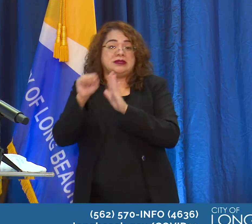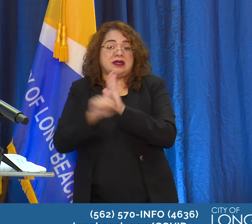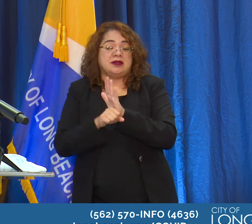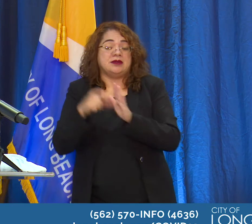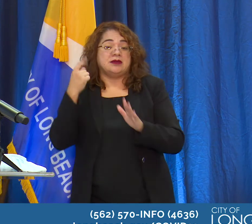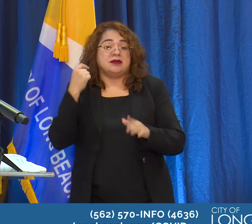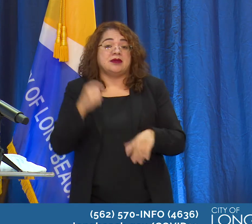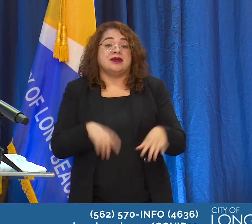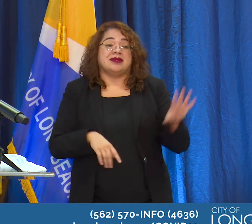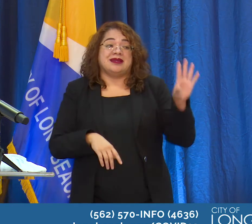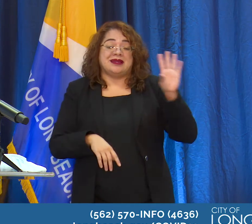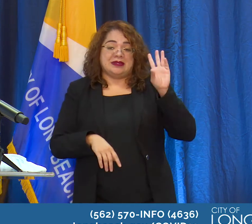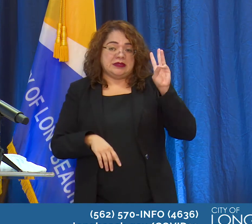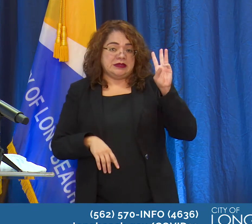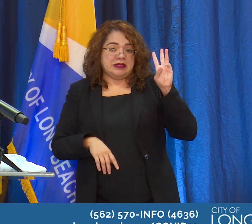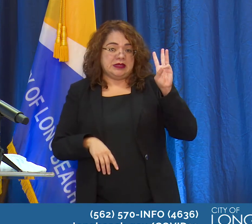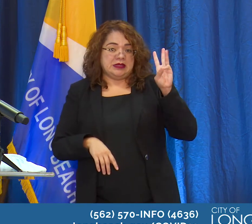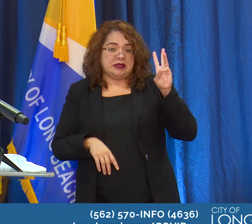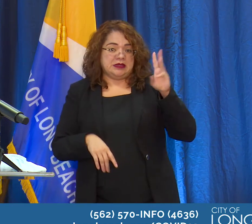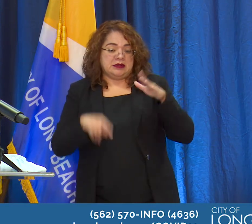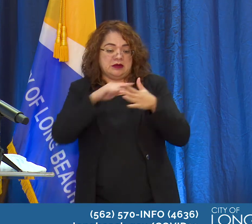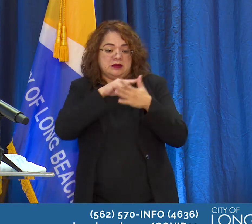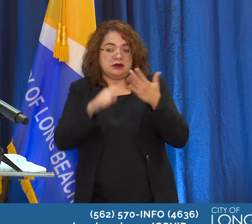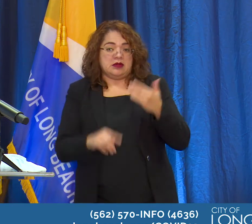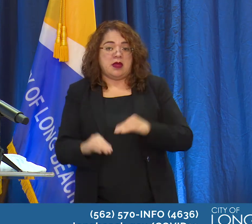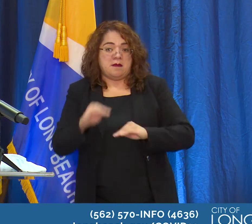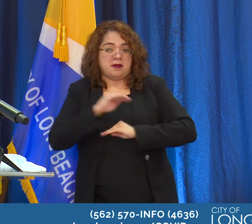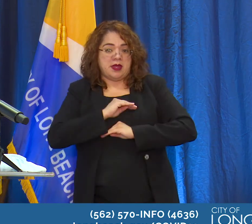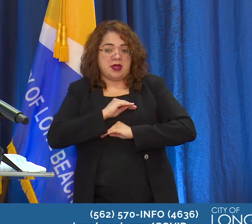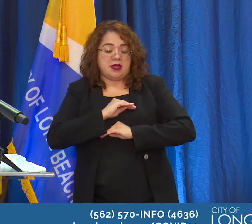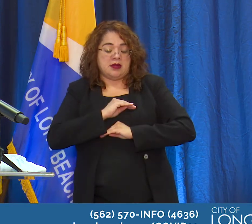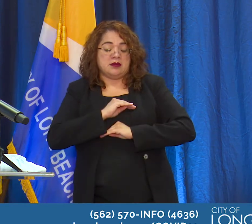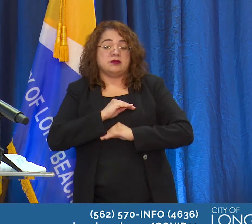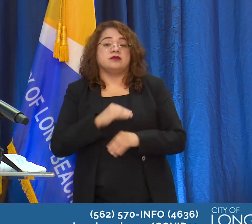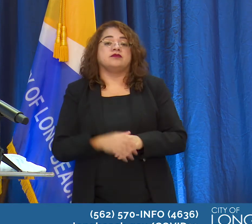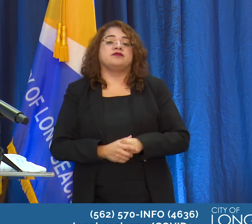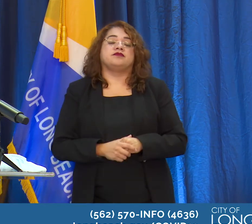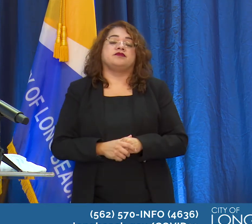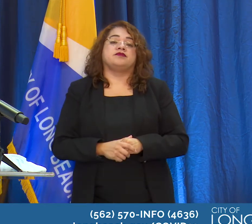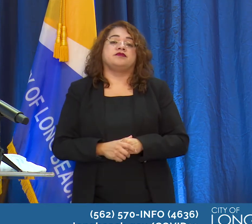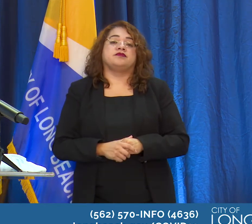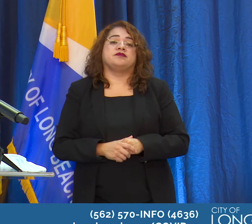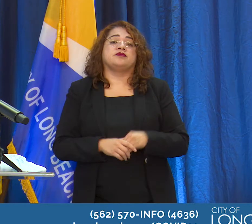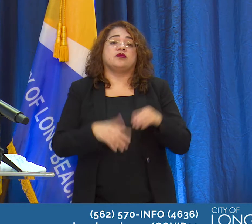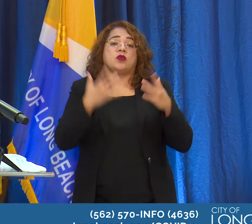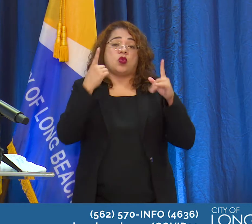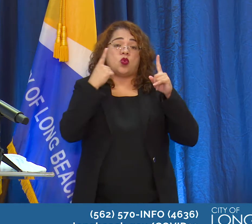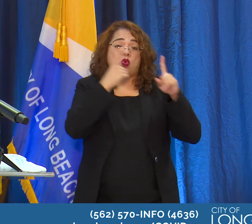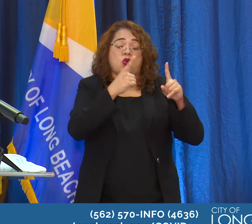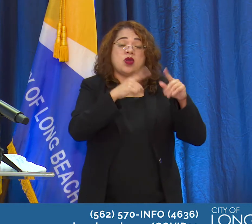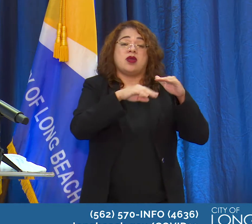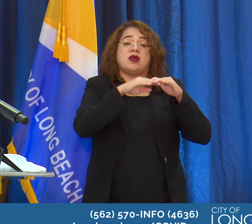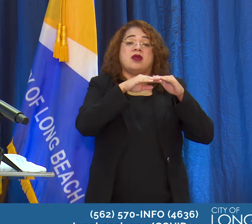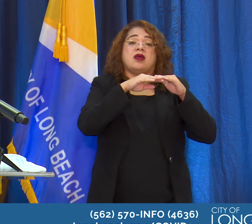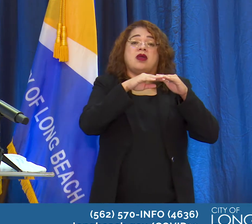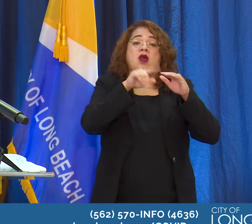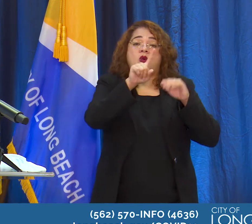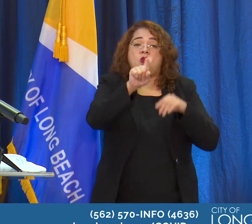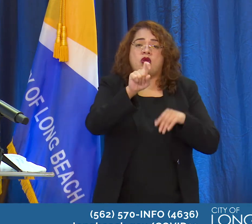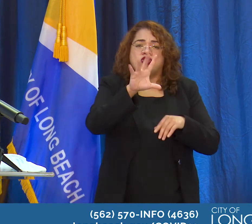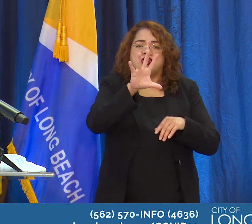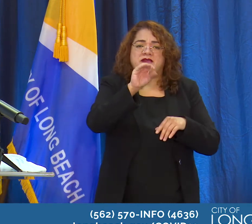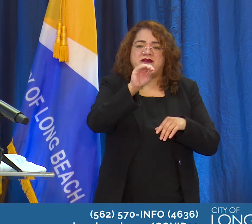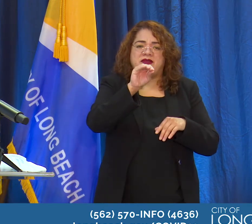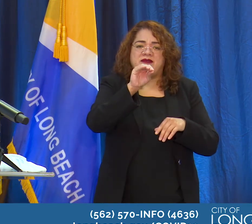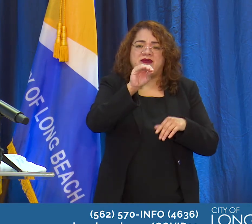tenemos esos 6 cosas que tenemos que llegar. El estado requiere que tengamos menos de 150